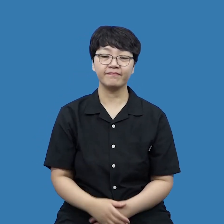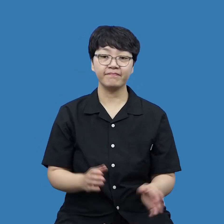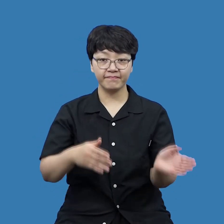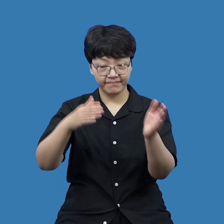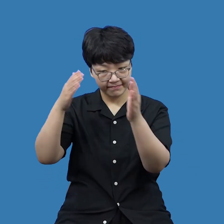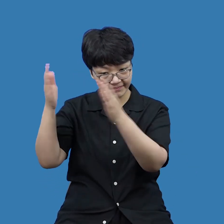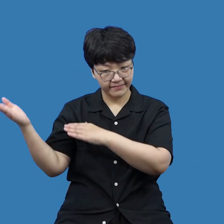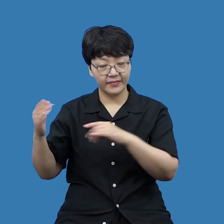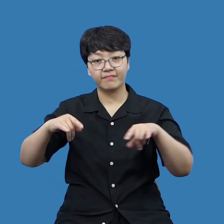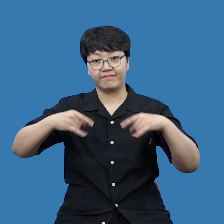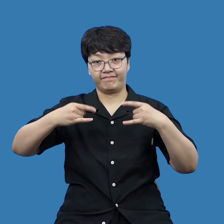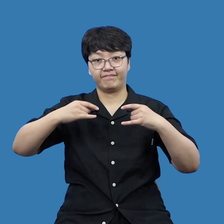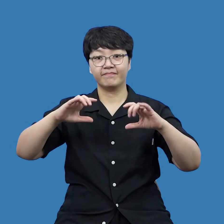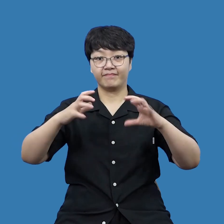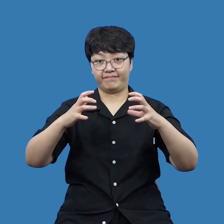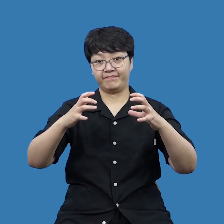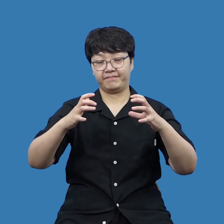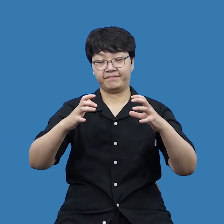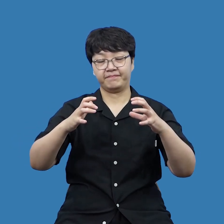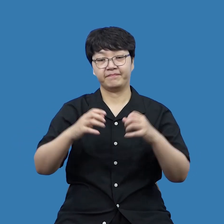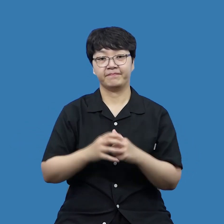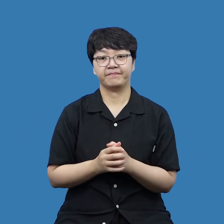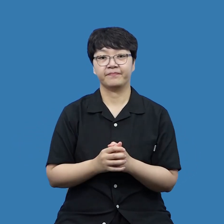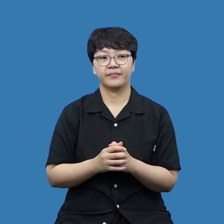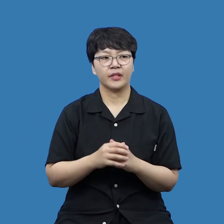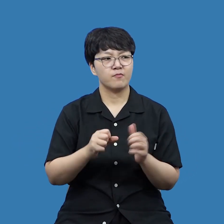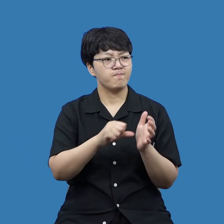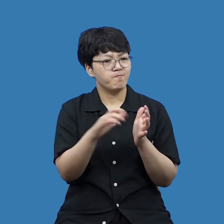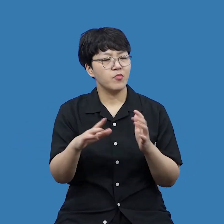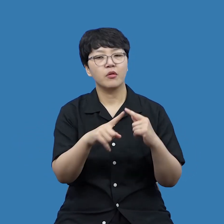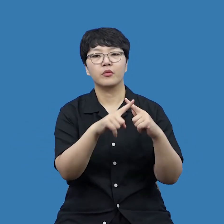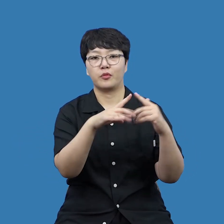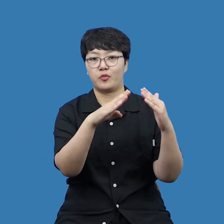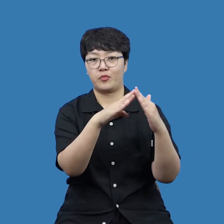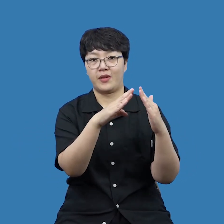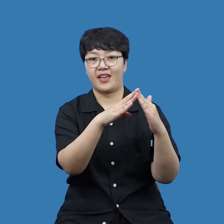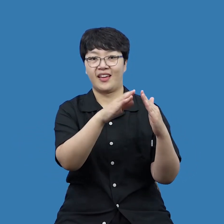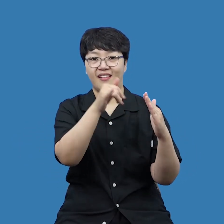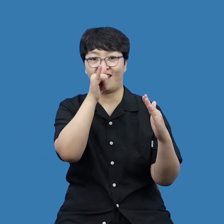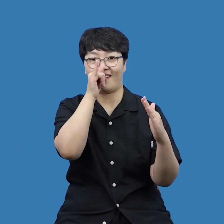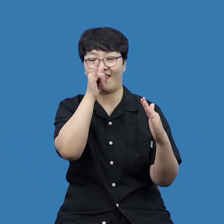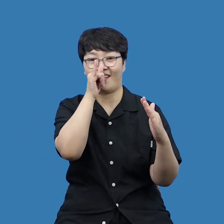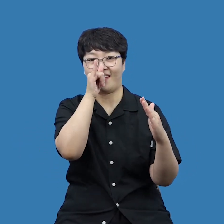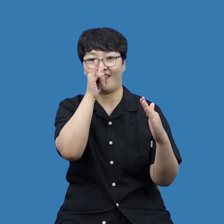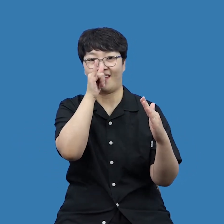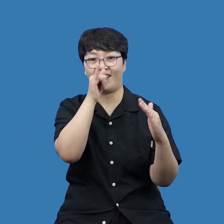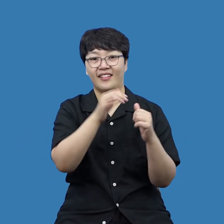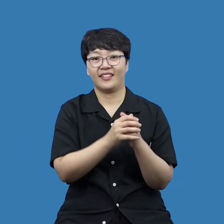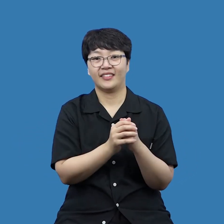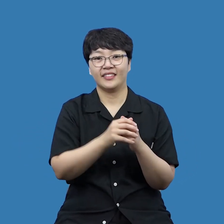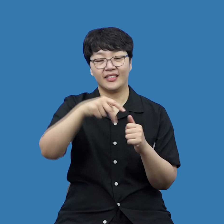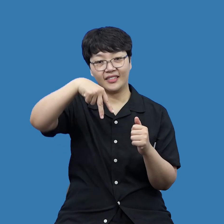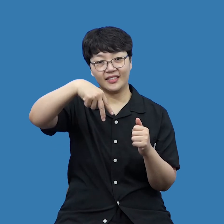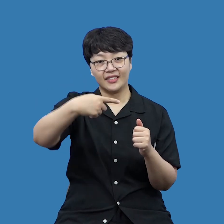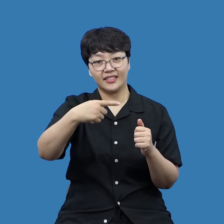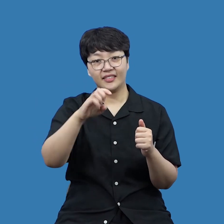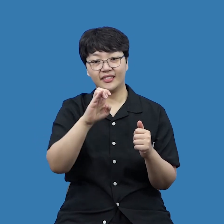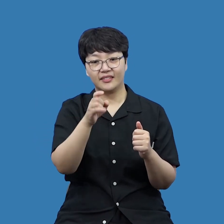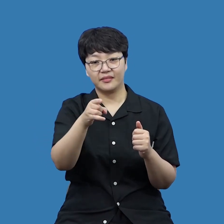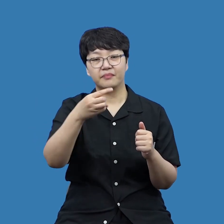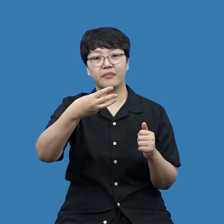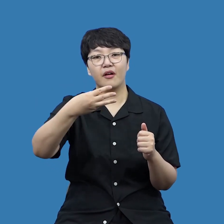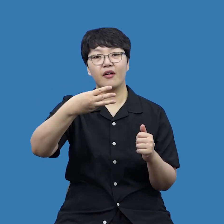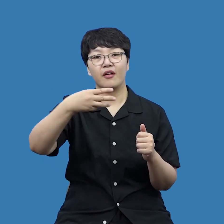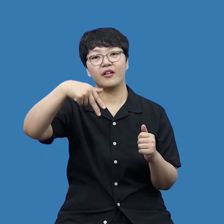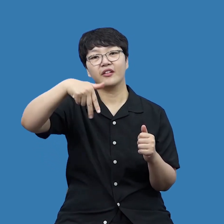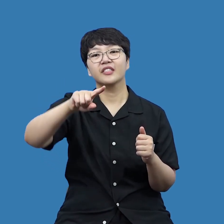런던에 아주 전 세계적 영향을 끼치던 교회가 있었습니다. 저 유명한 설교자 스폴전 목사님이